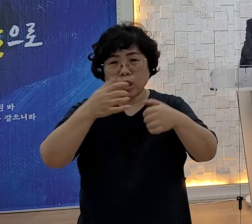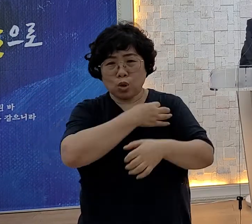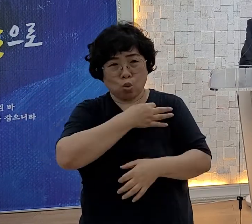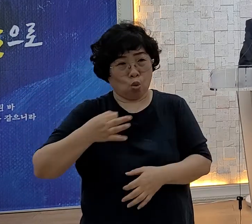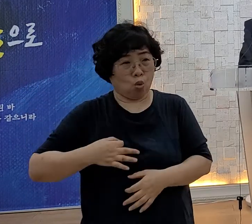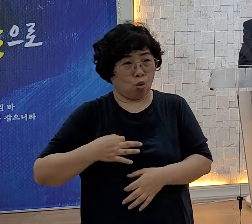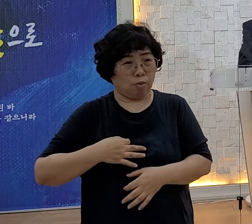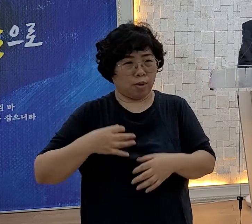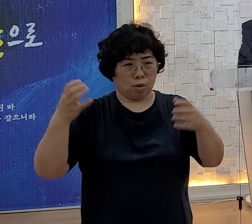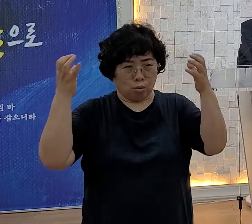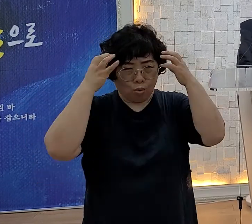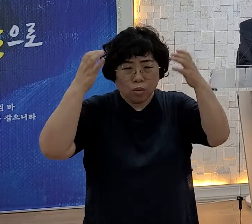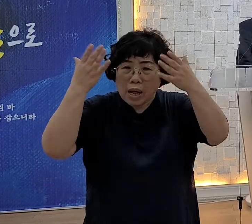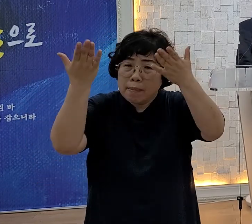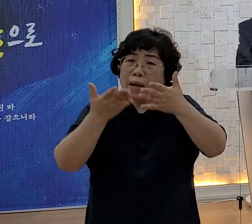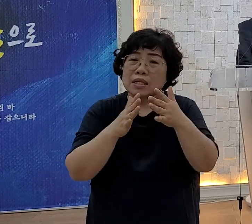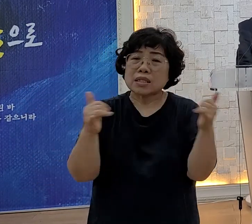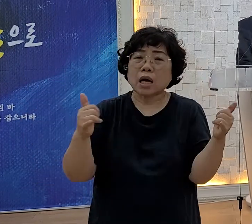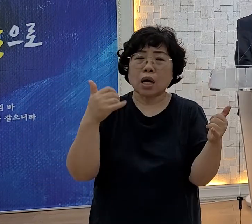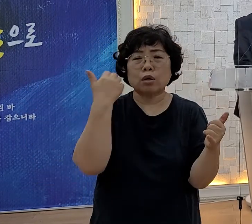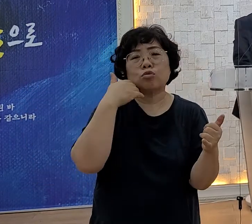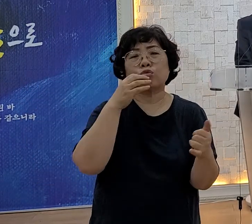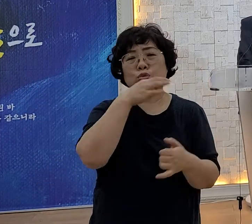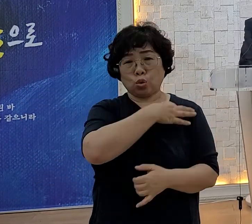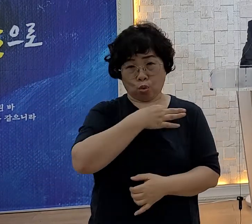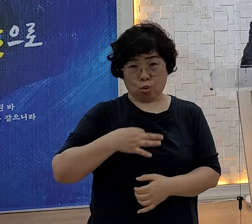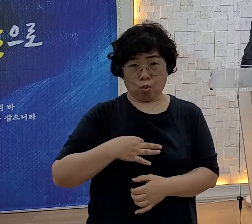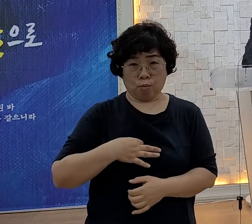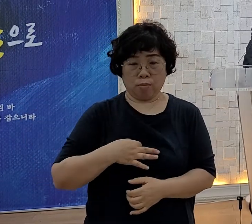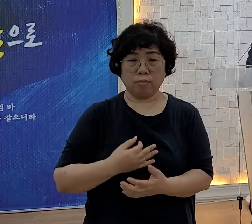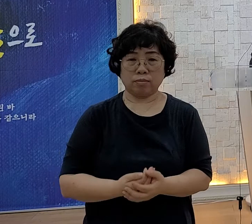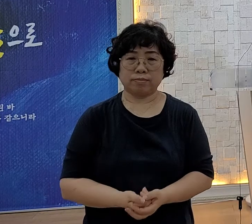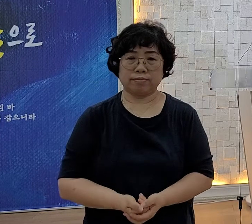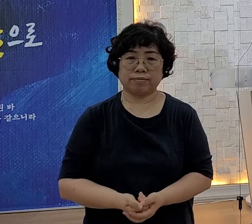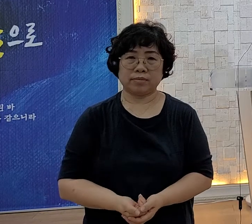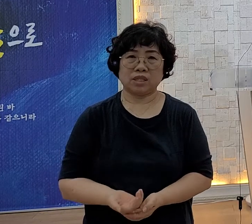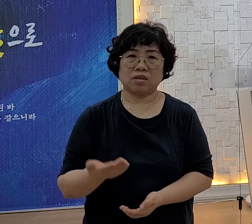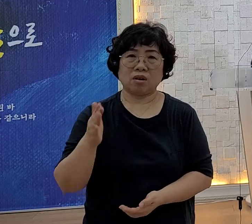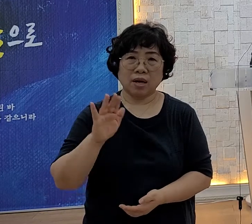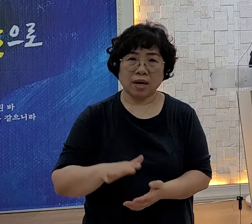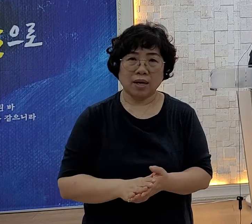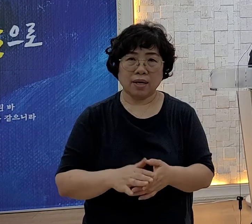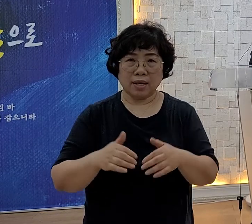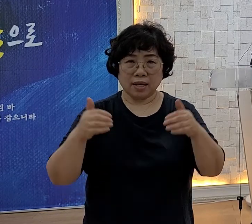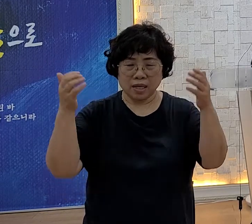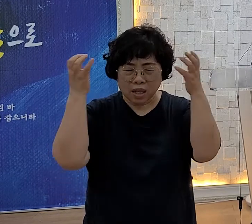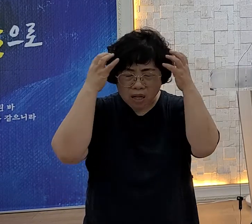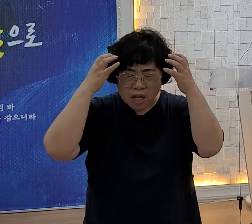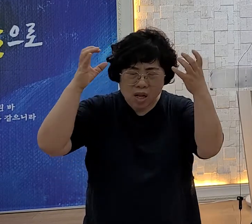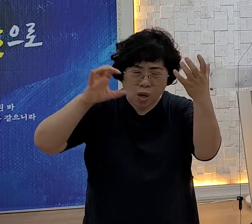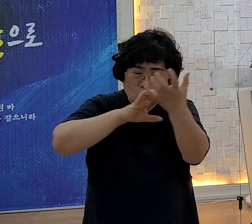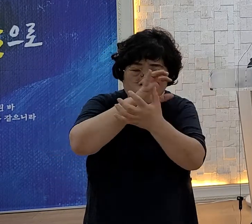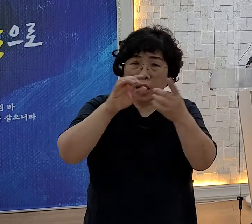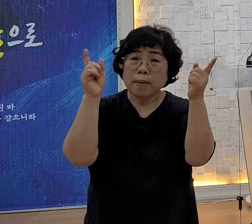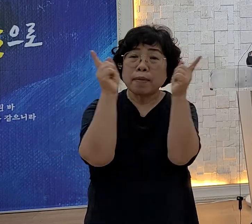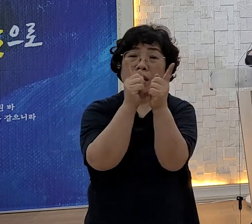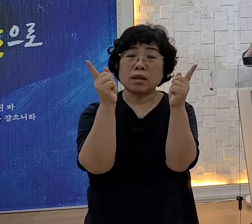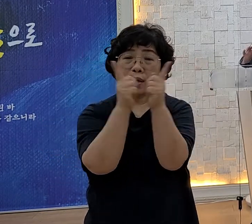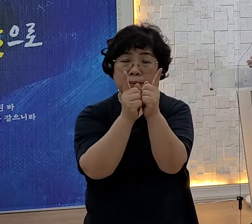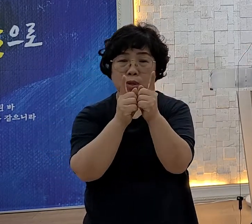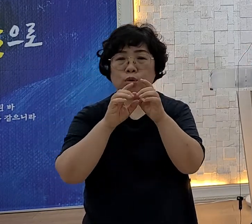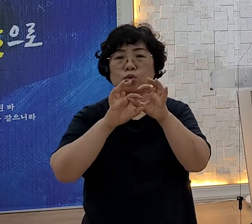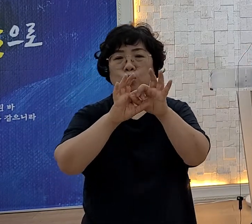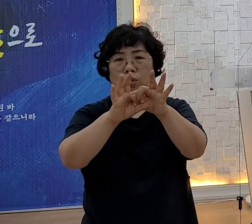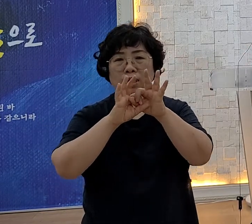하나님 모른다 할 인물이지, 절대 그래도 하나님 좋다 할 사람이 아닙니다. 한번 실험해 볼까요? 하나님께서